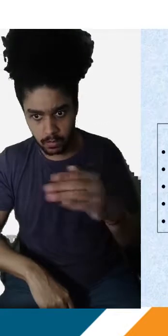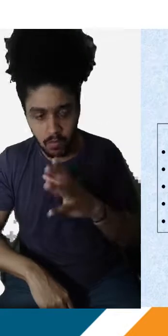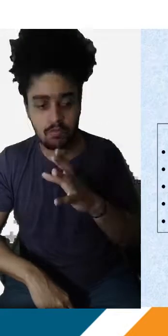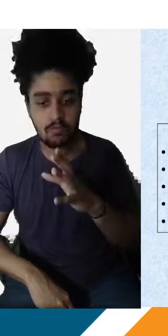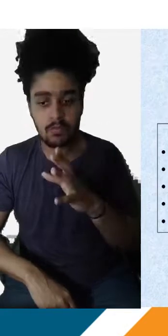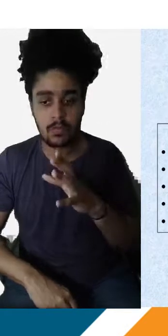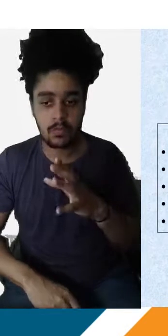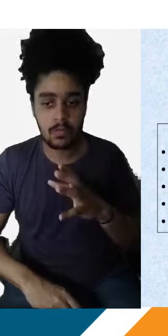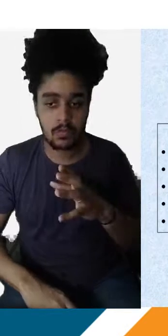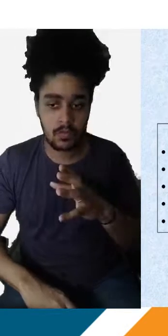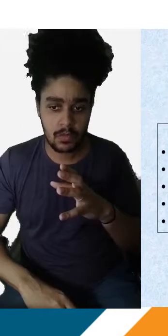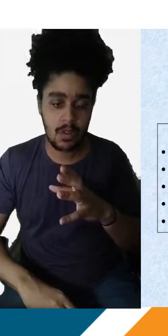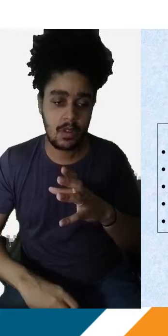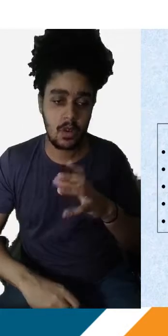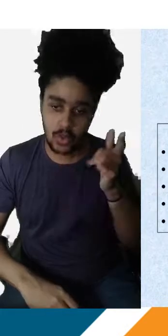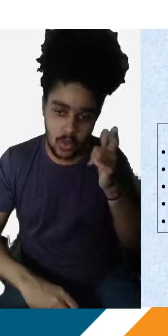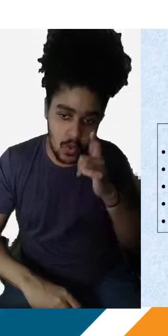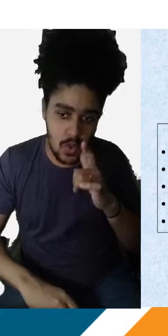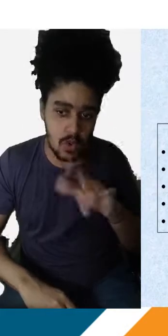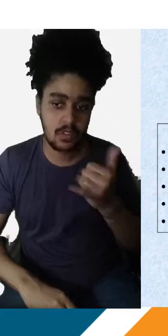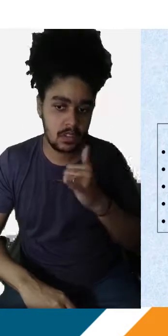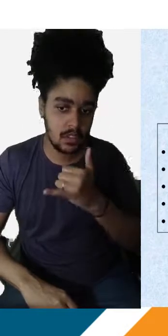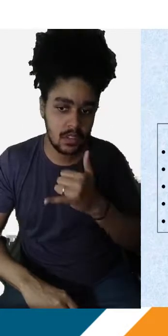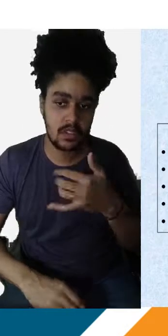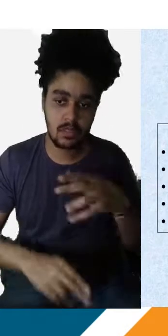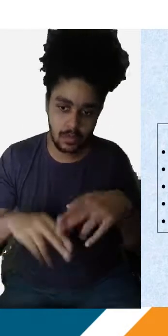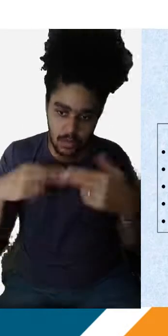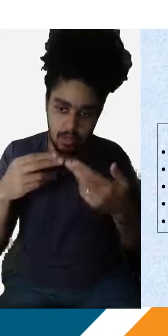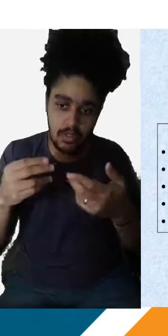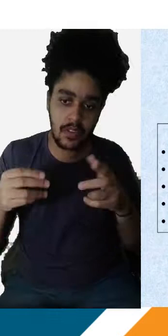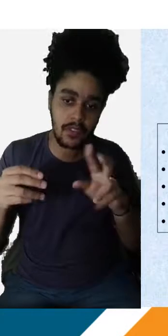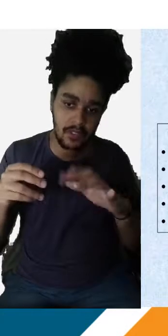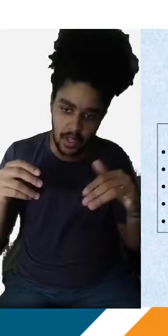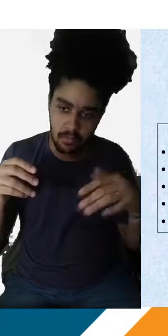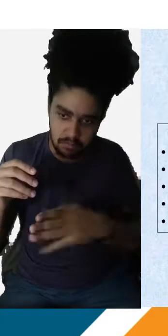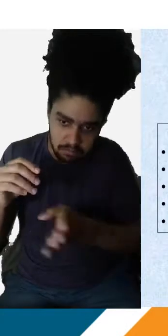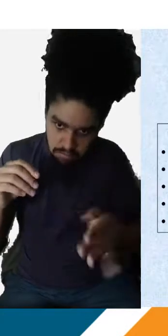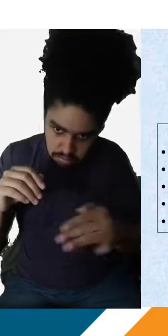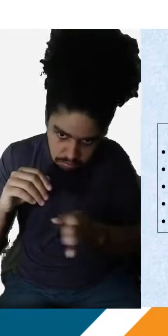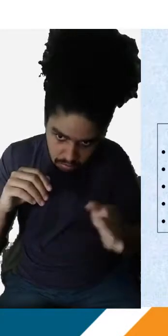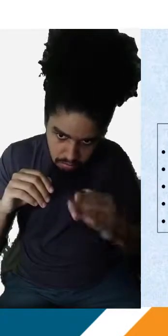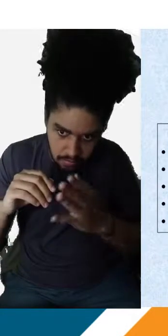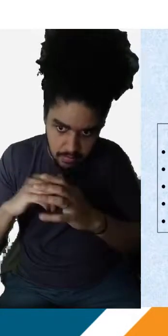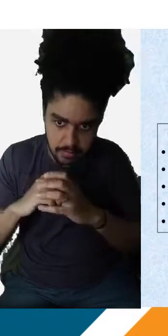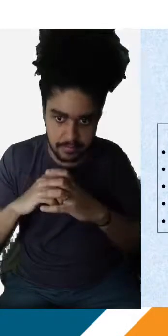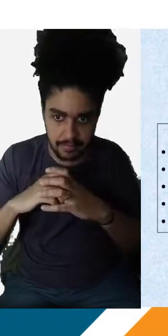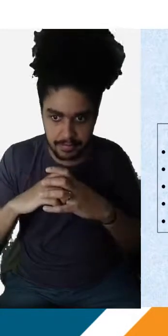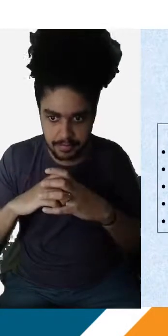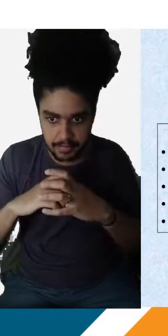contornando a fim de ganhar energia. Por isso que eles vão surgindo as curvas, os